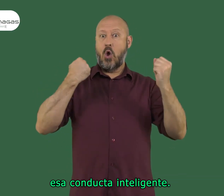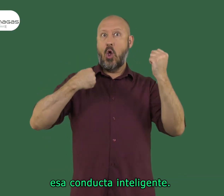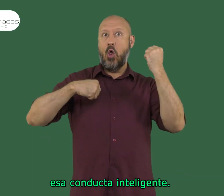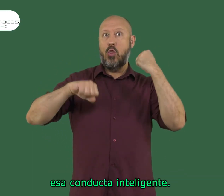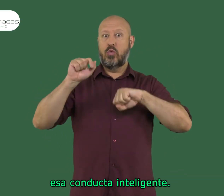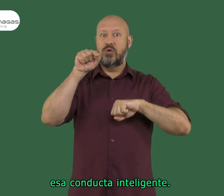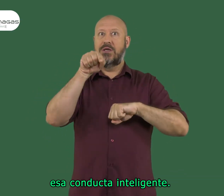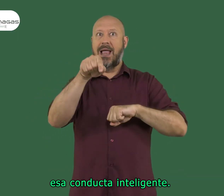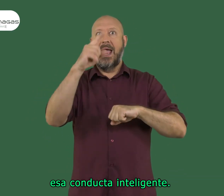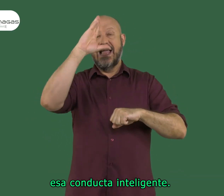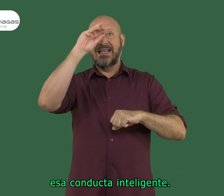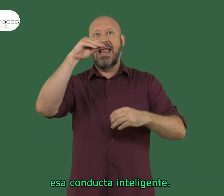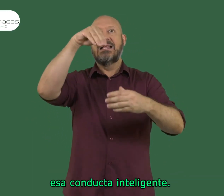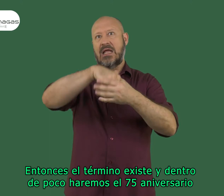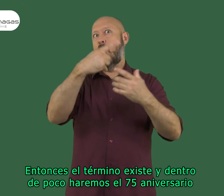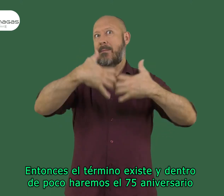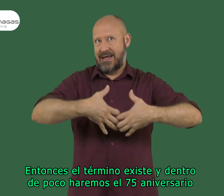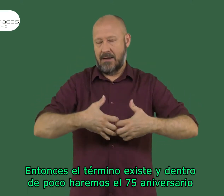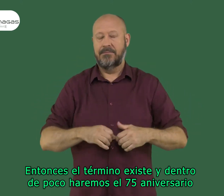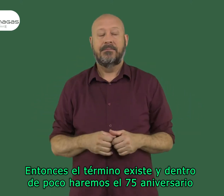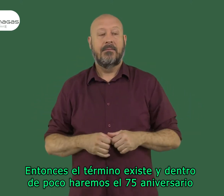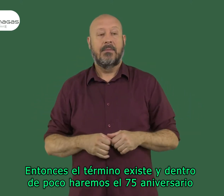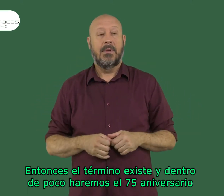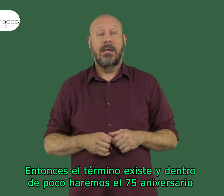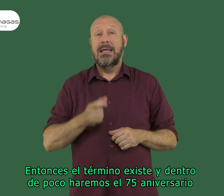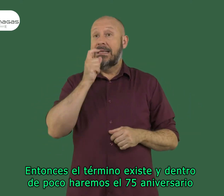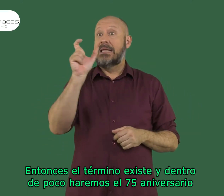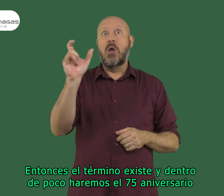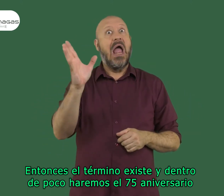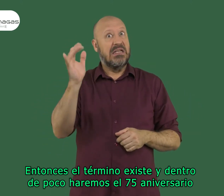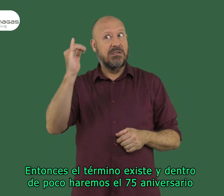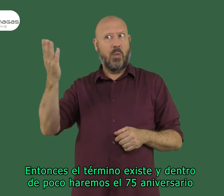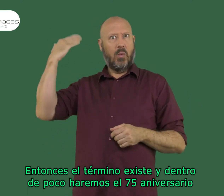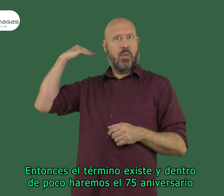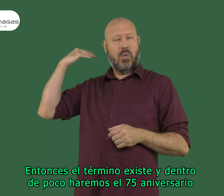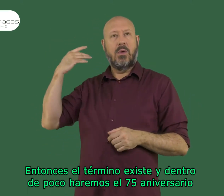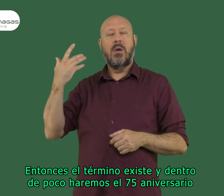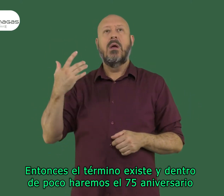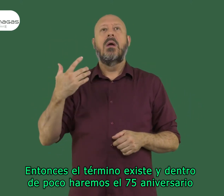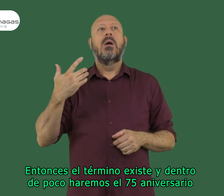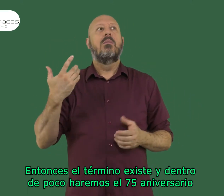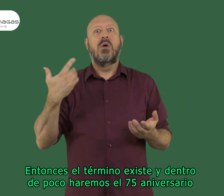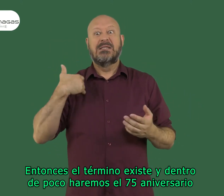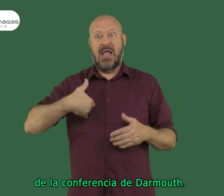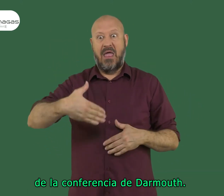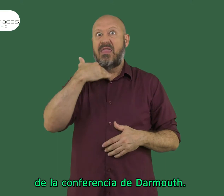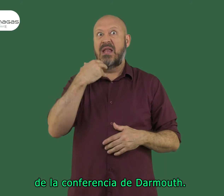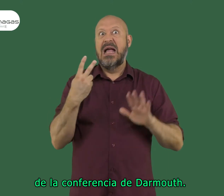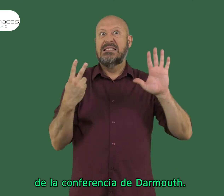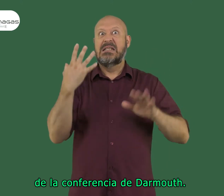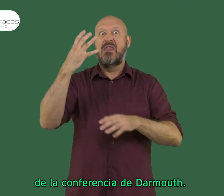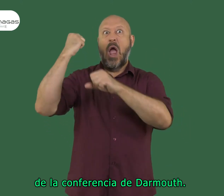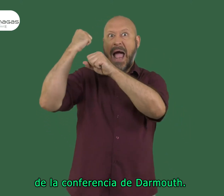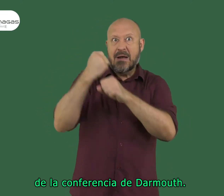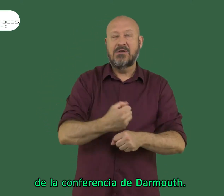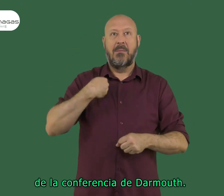conducta inteligente. Entonces, bueno, el término existe y dentro de poco haremos el 75 aniversario de